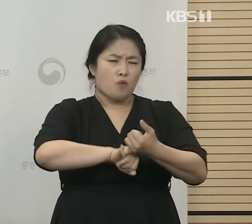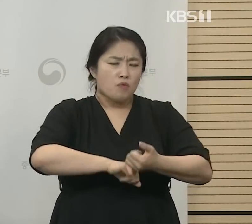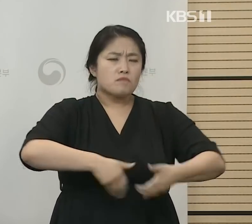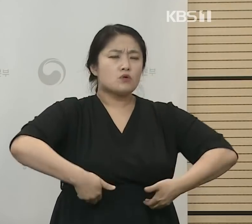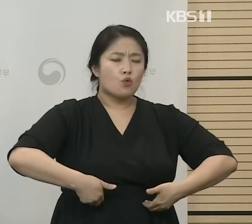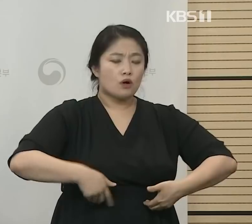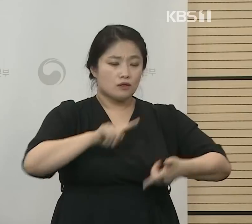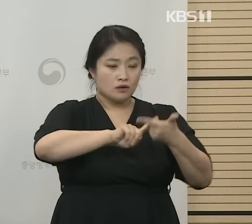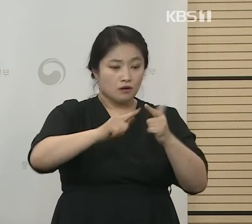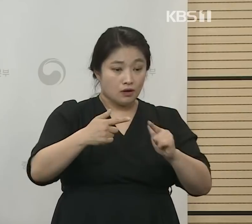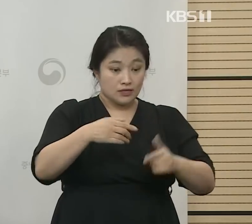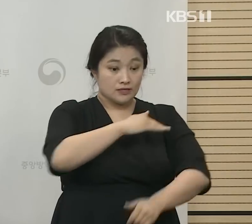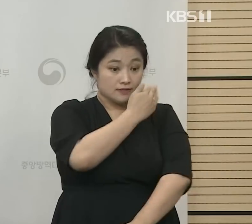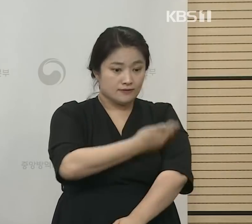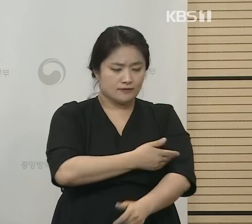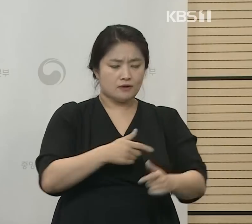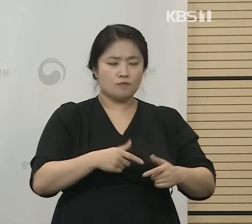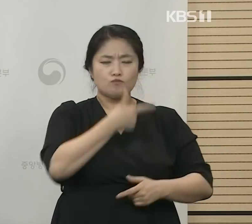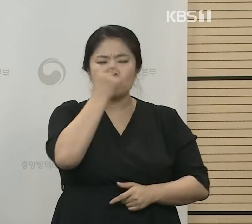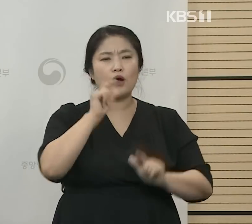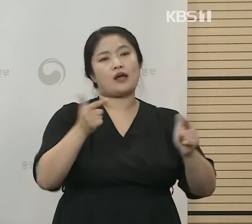데 중점을 둔 조치였습니다.